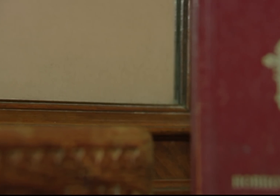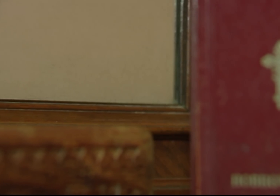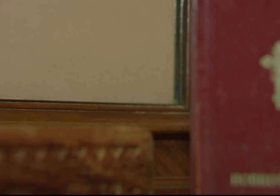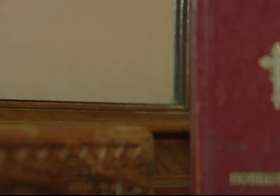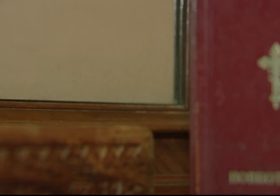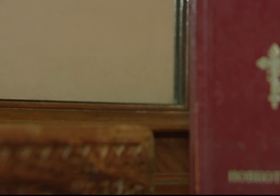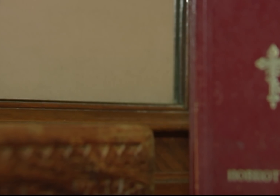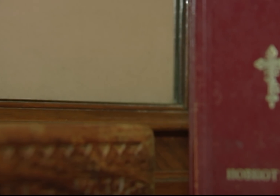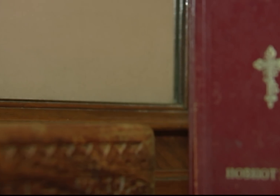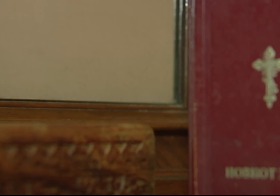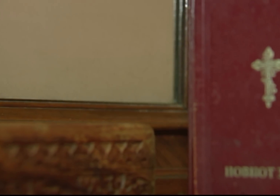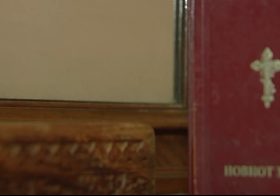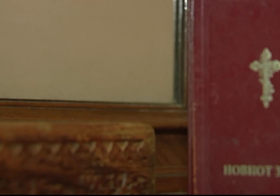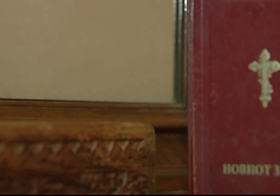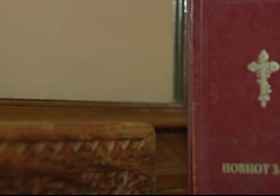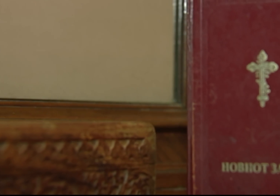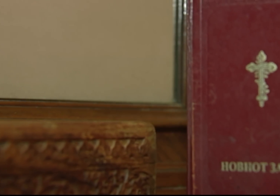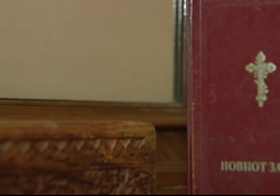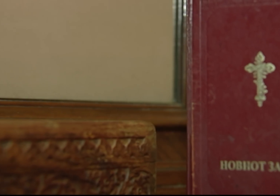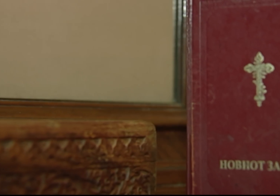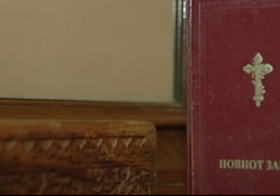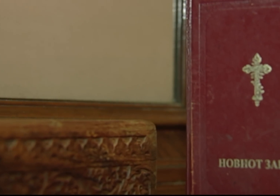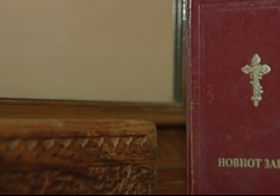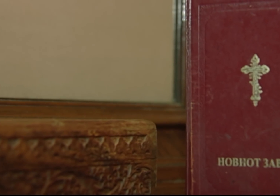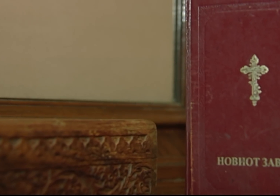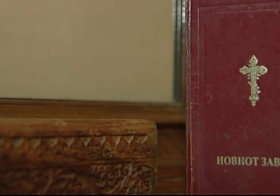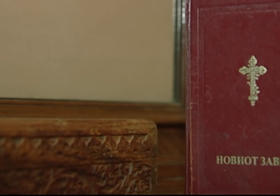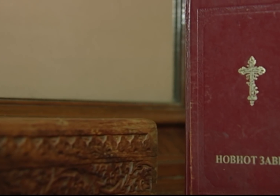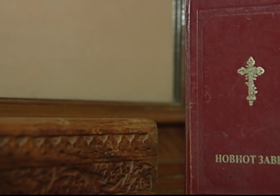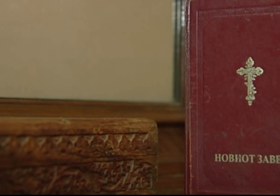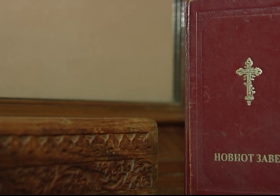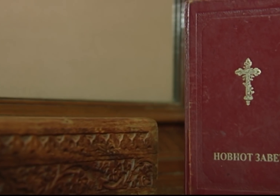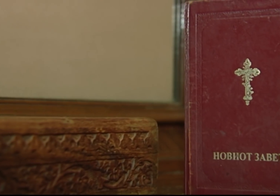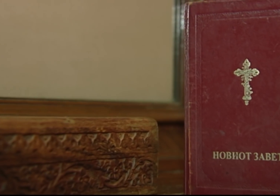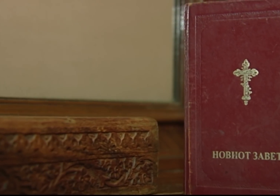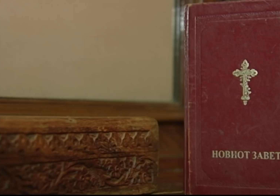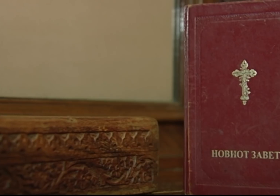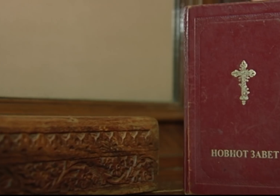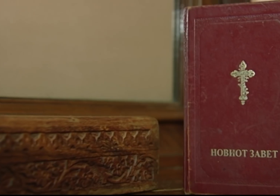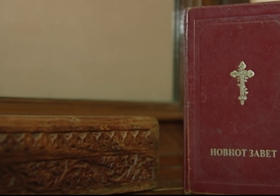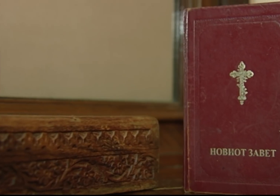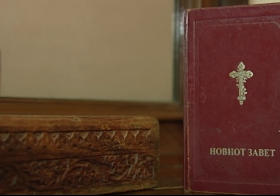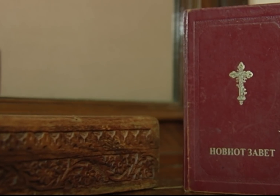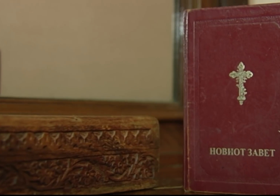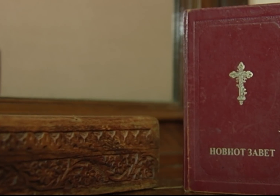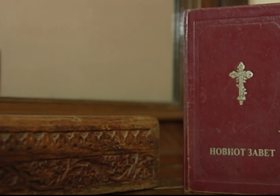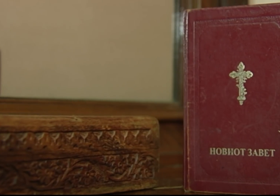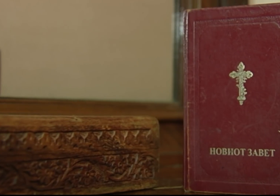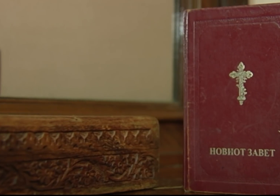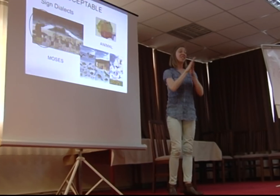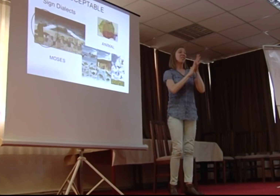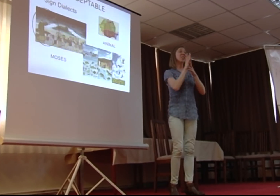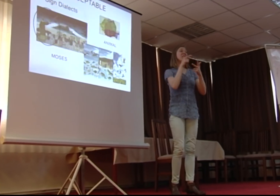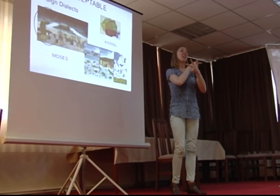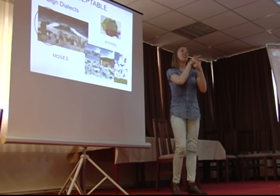воиднина. За, например, големите празници, Великден или Божик. Често знаеме дека се зборува за Господ Исус,